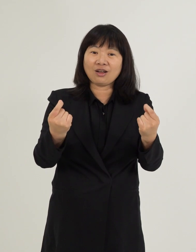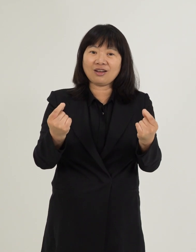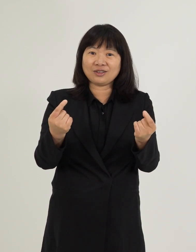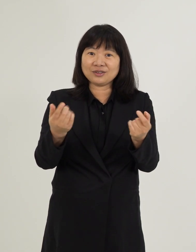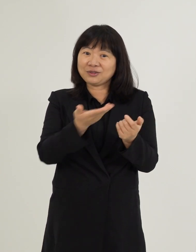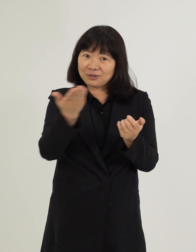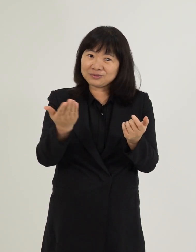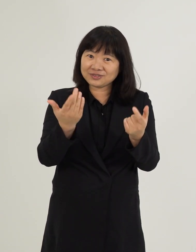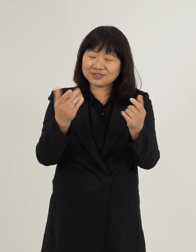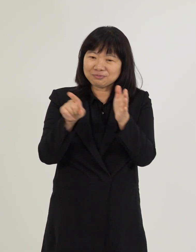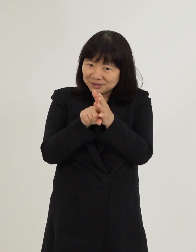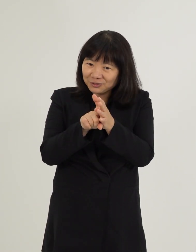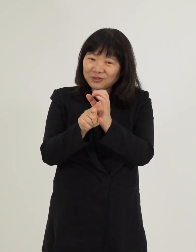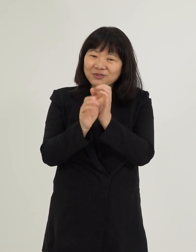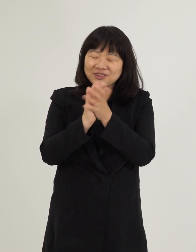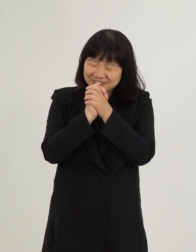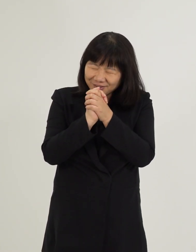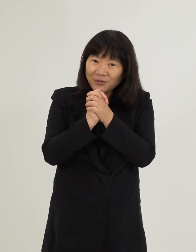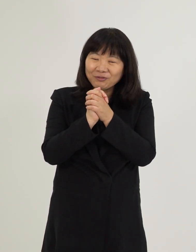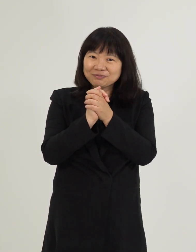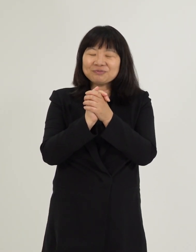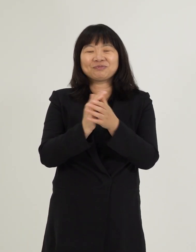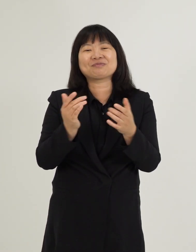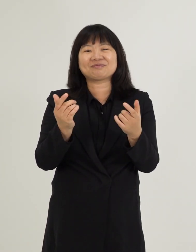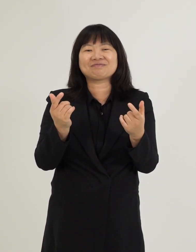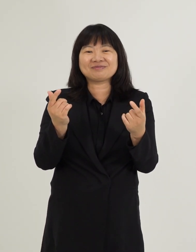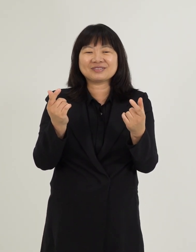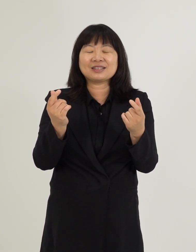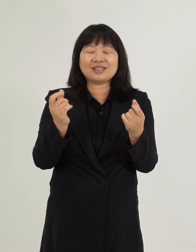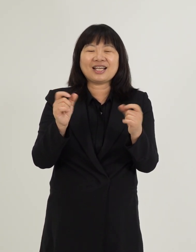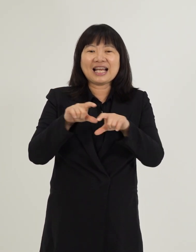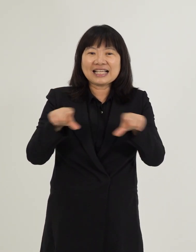계시죠? 예, 그렇게 되어질 줄을 믿습니다.